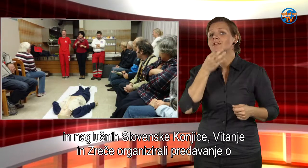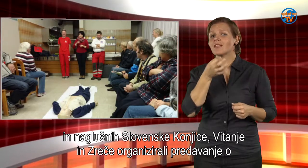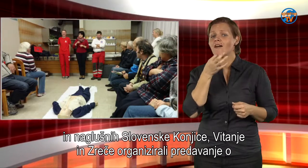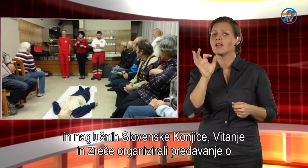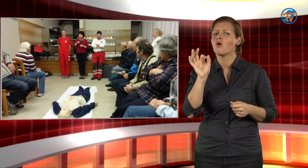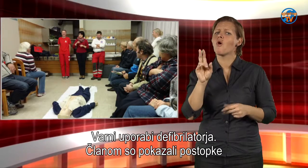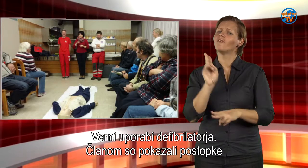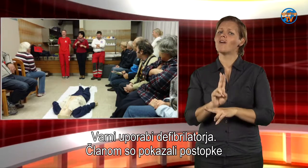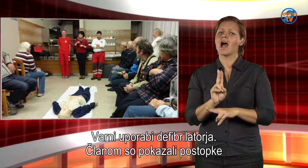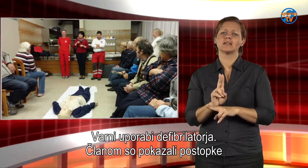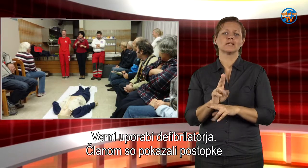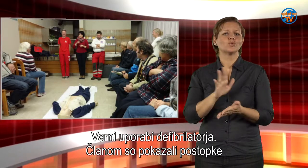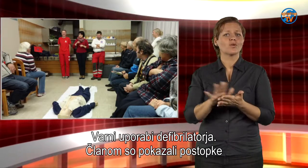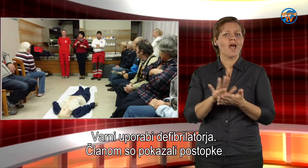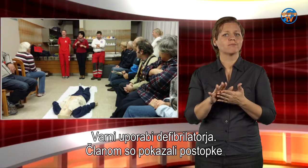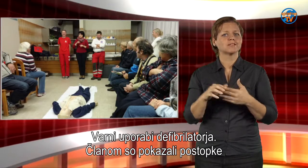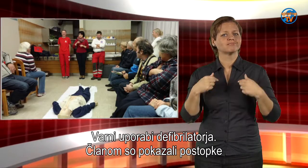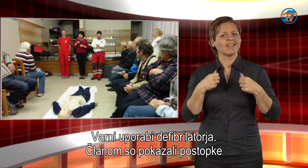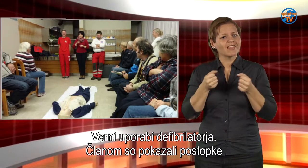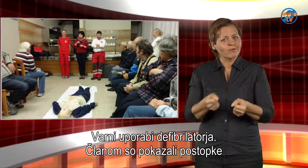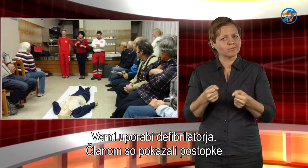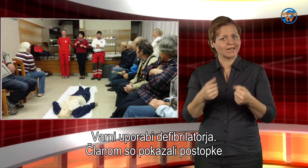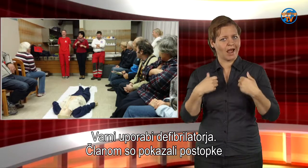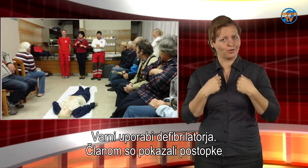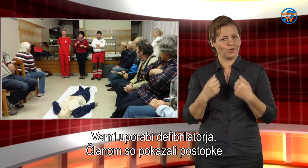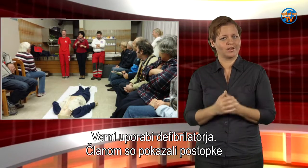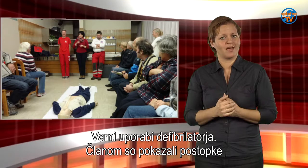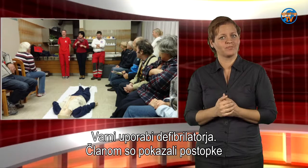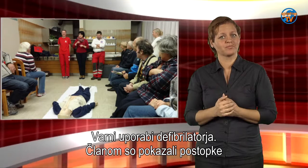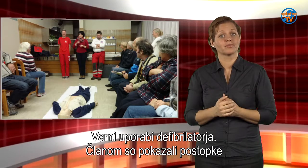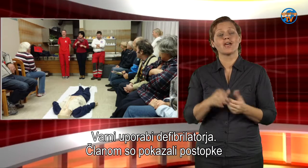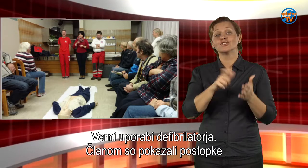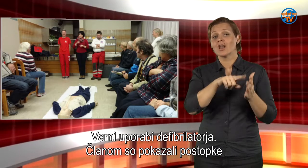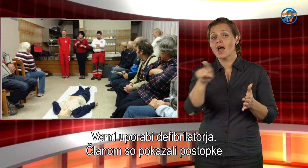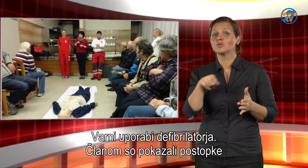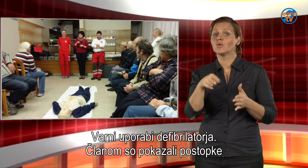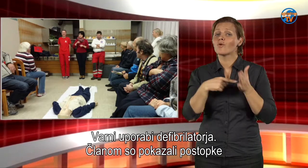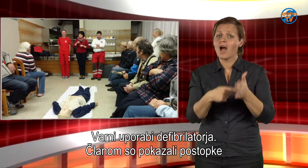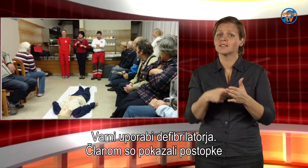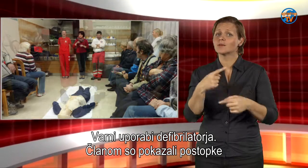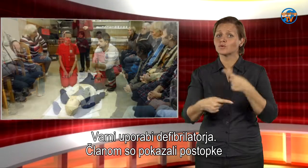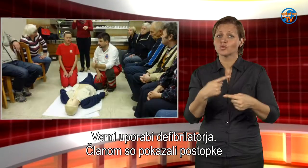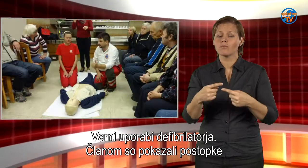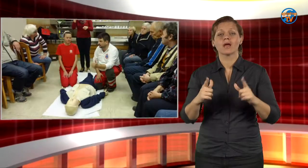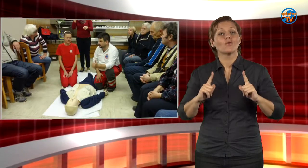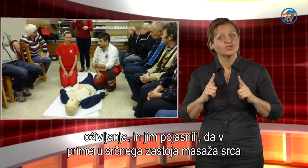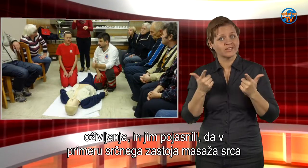organizirali predavanje o varni uporabi defibrilatorja. Članom so pokazali postopke